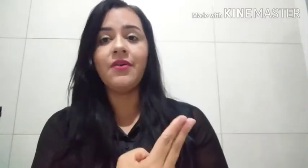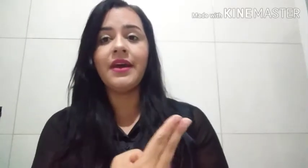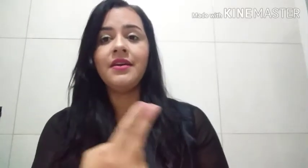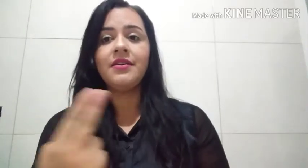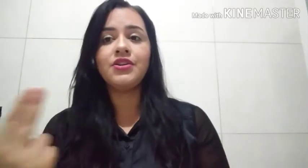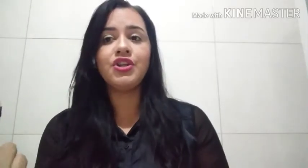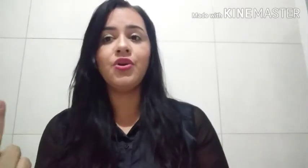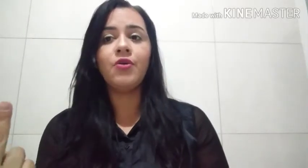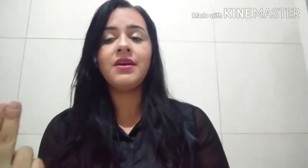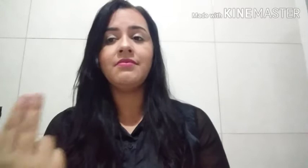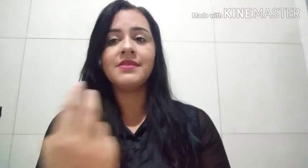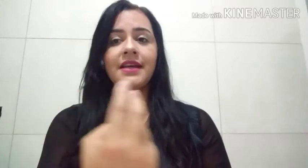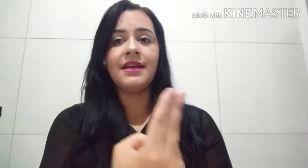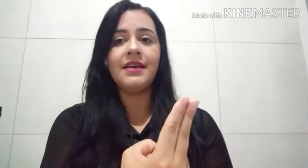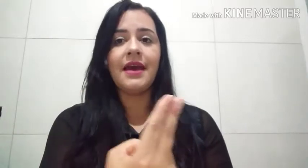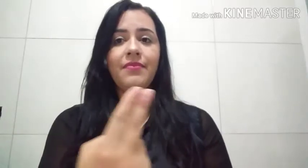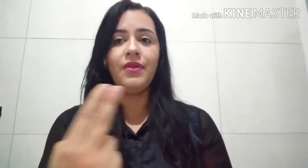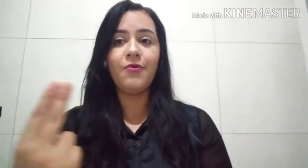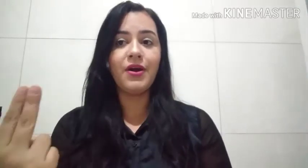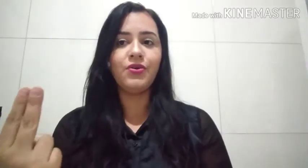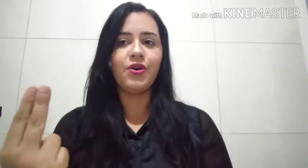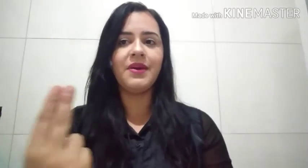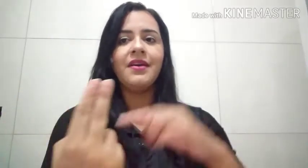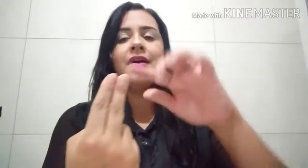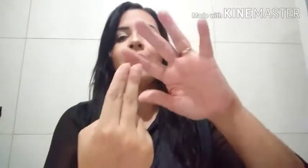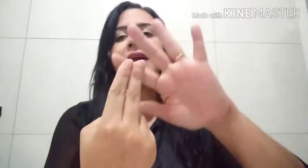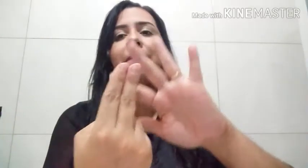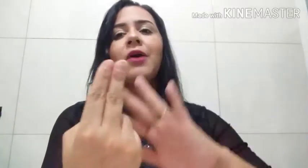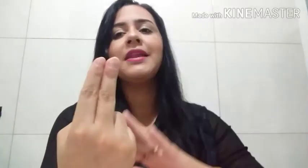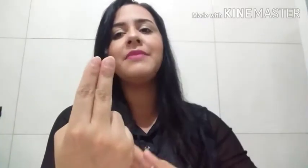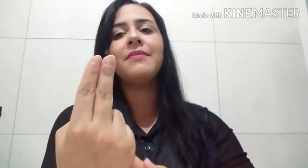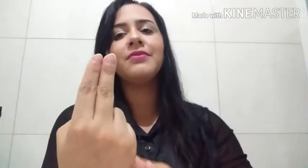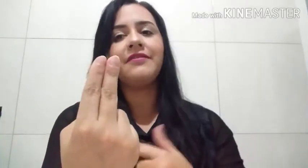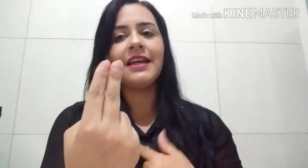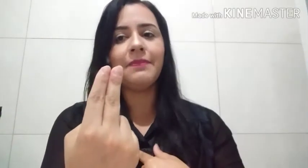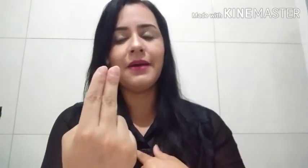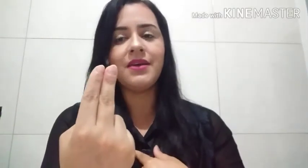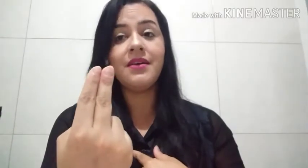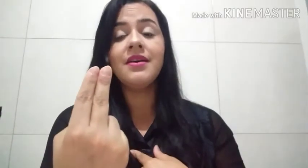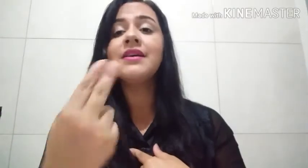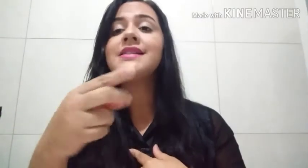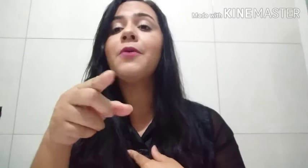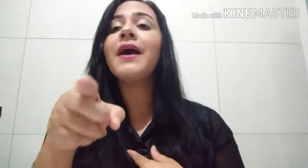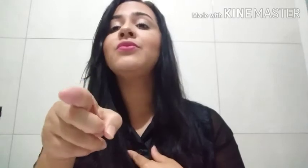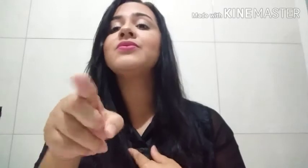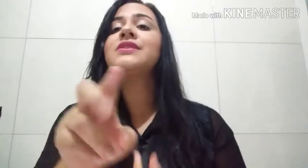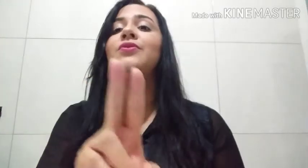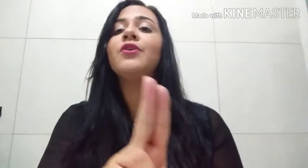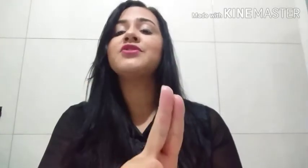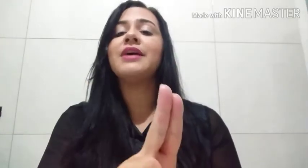né? De nome, isso aqui é o meu nome, porque a palma da minha mão tá virada para mim. Se eu pergunto o seu nome, eu já